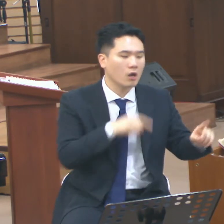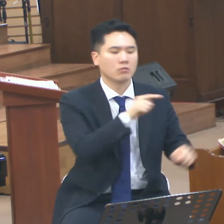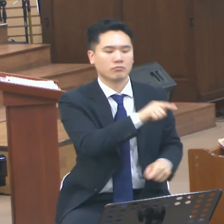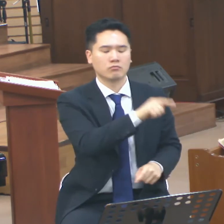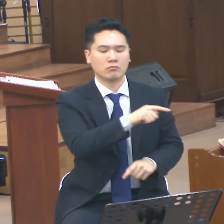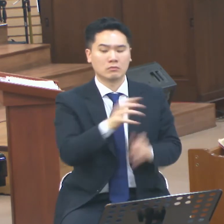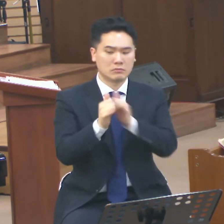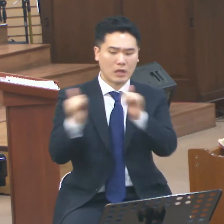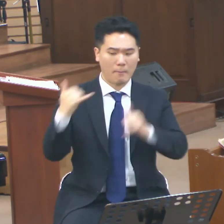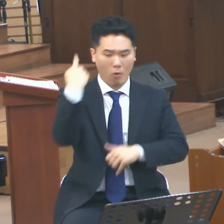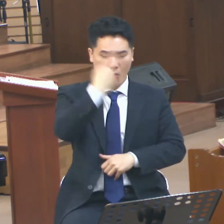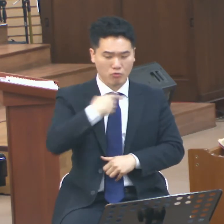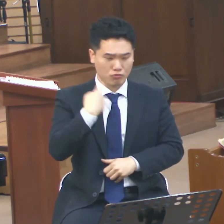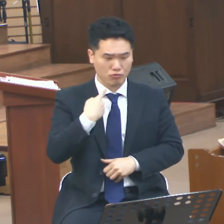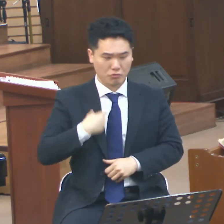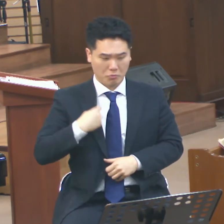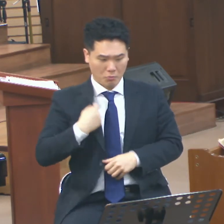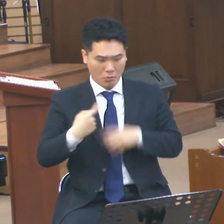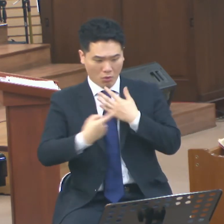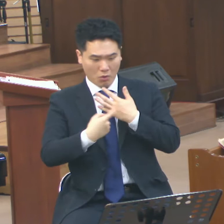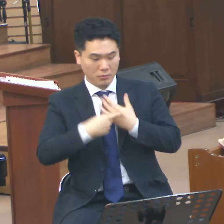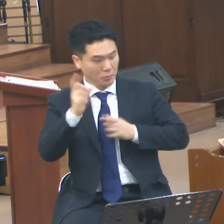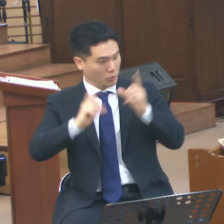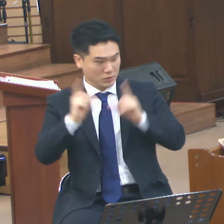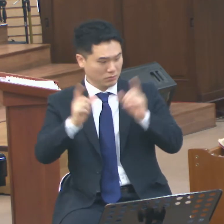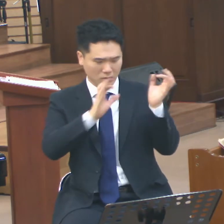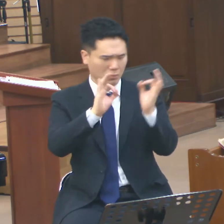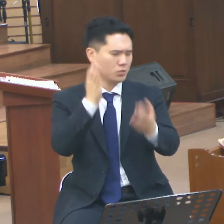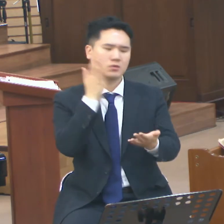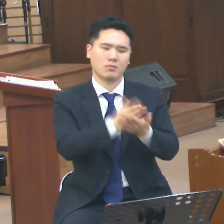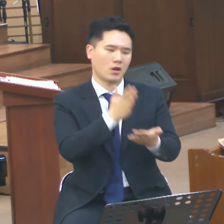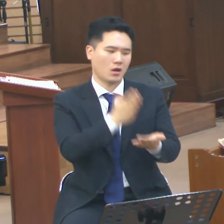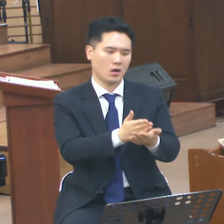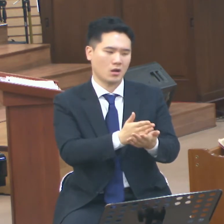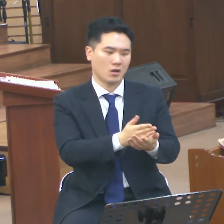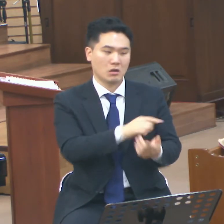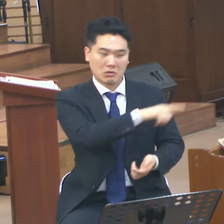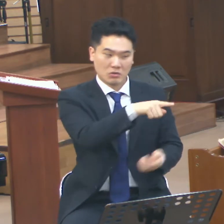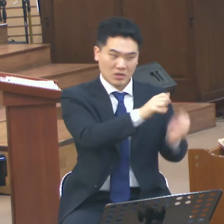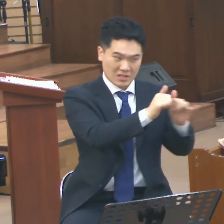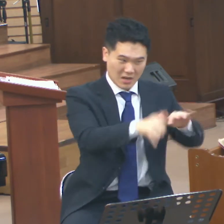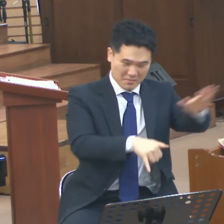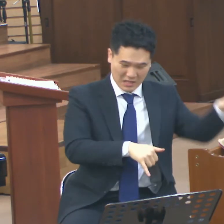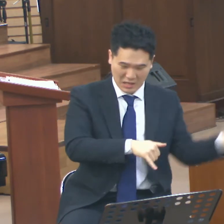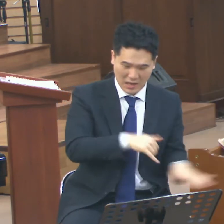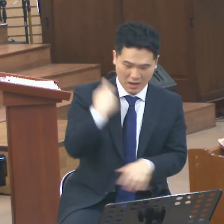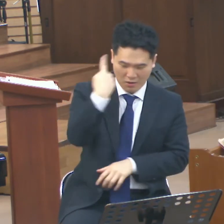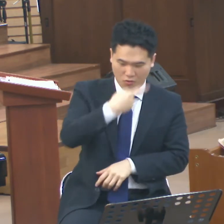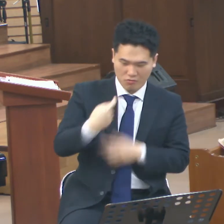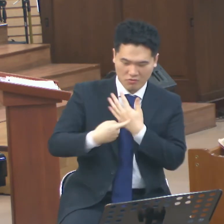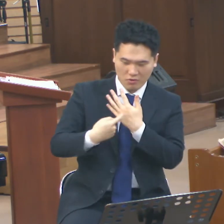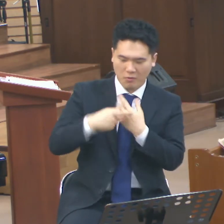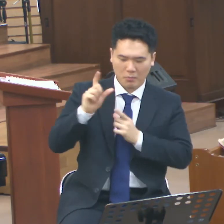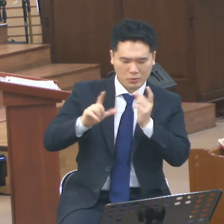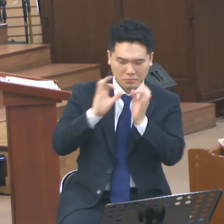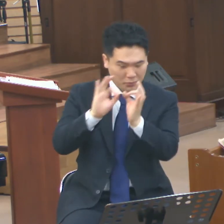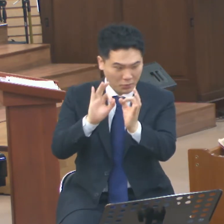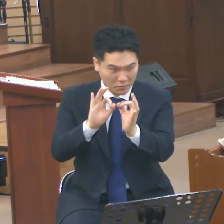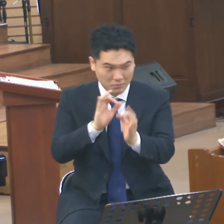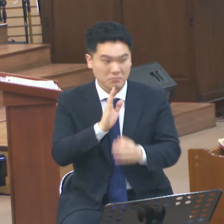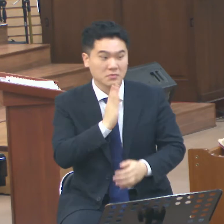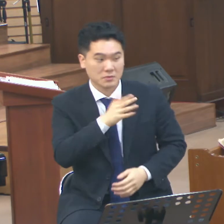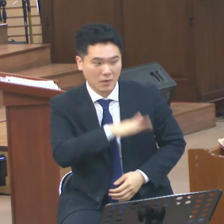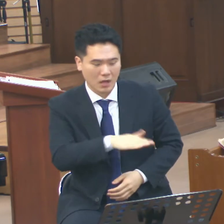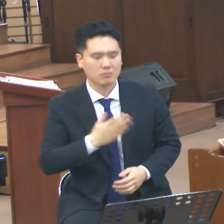말라. 사람은 외모를 보거니와 나 여호와는 중심을 보느니라.